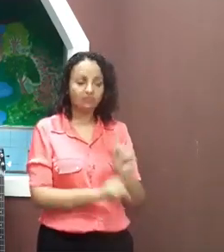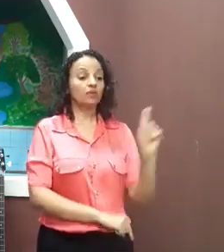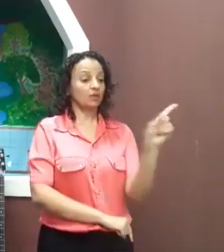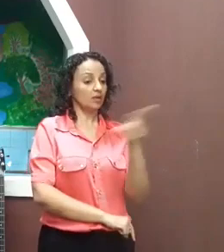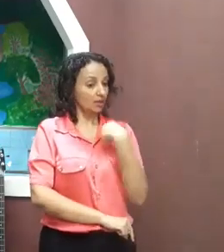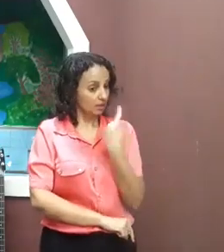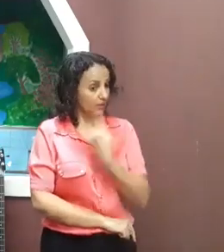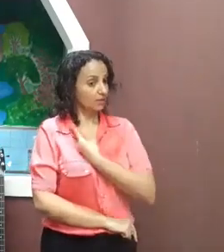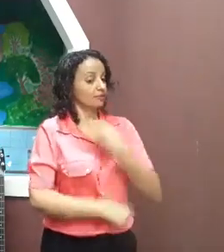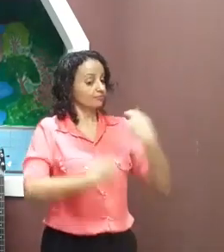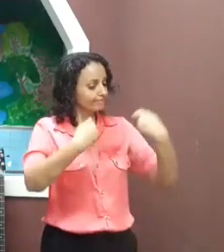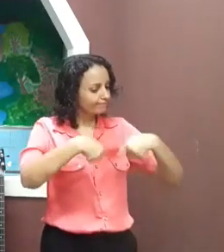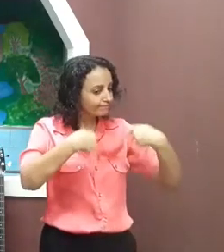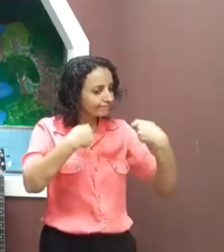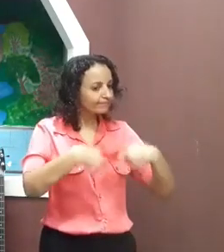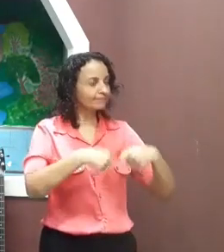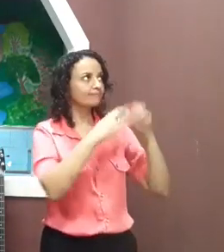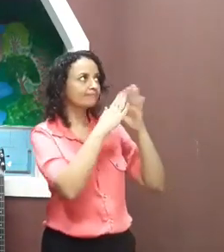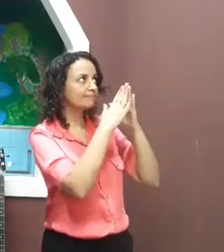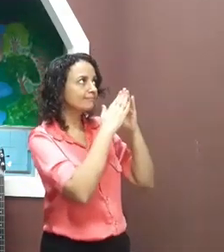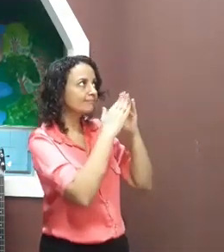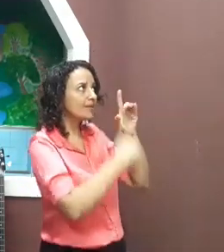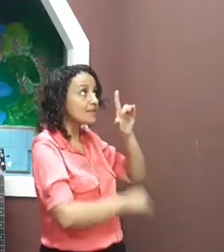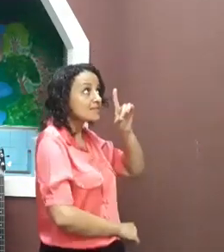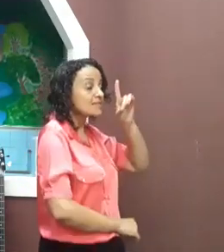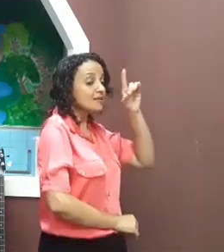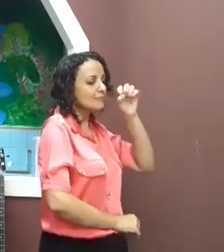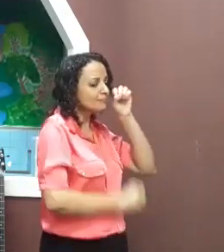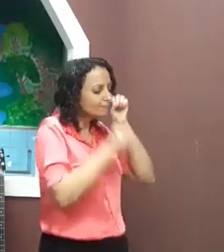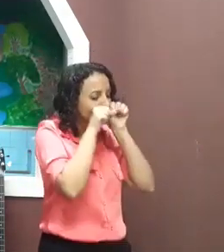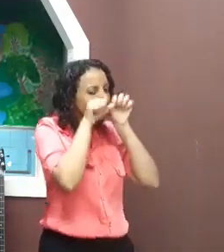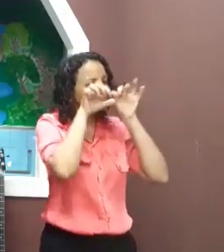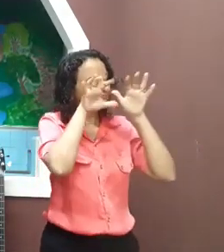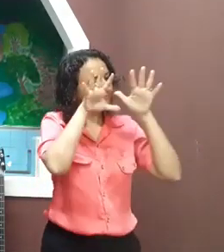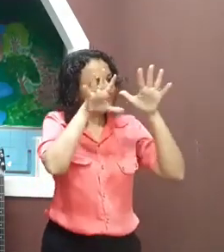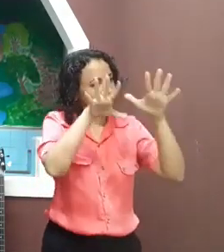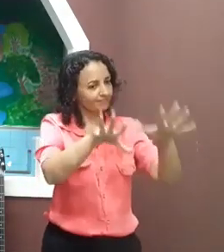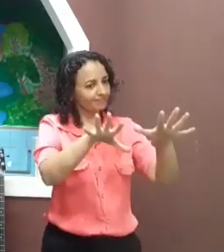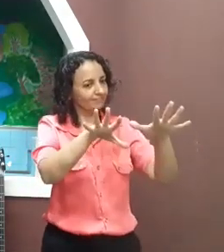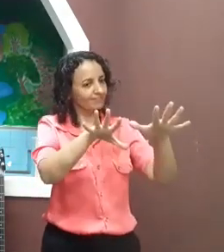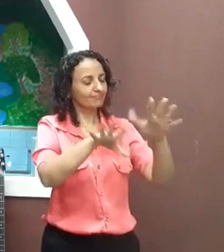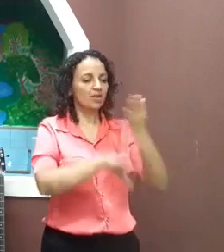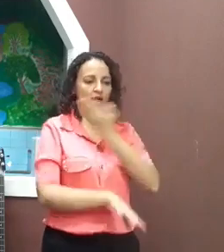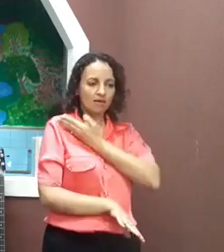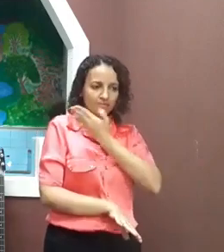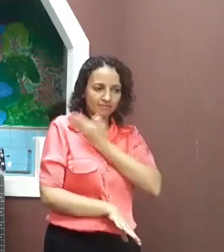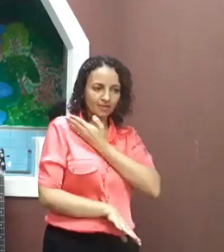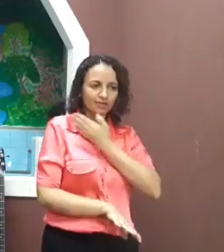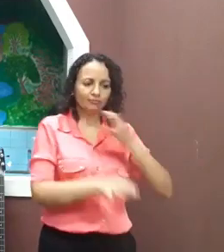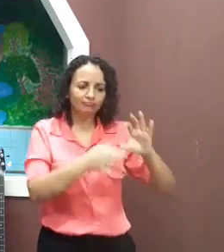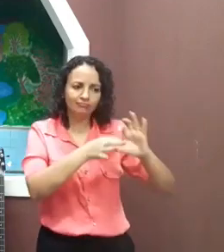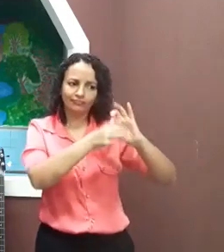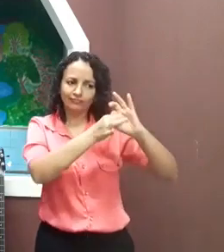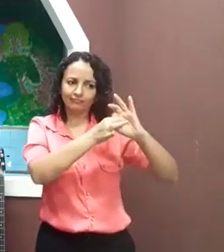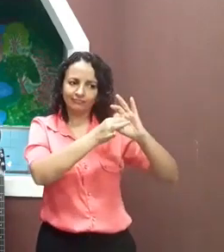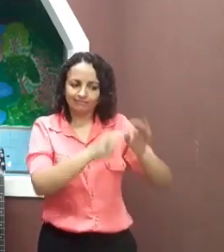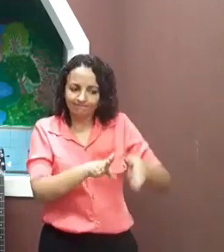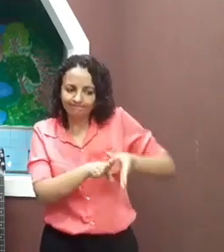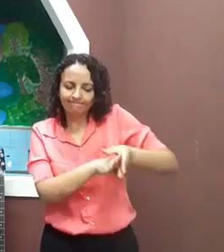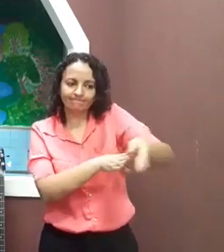sentido de pedir a bênção do Senhor, no sentido de abençoar a vida, no sentido de aconselhar,